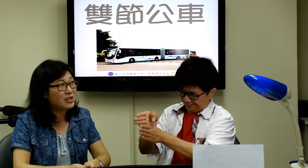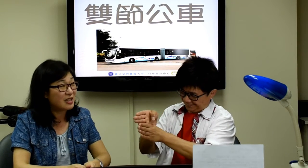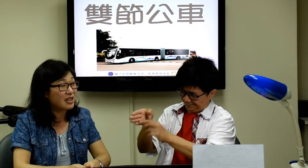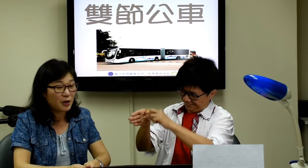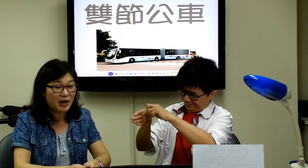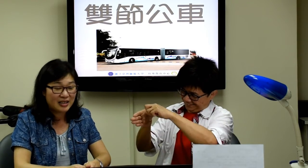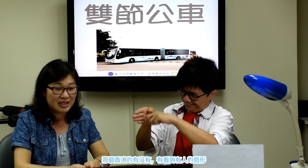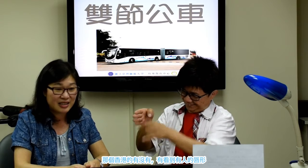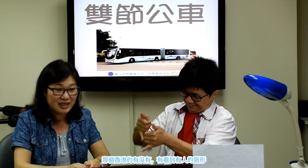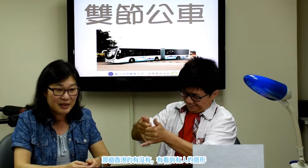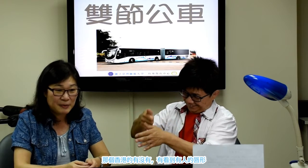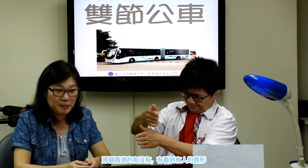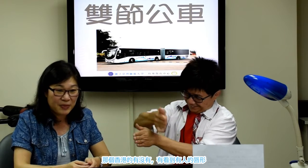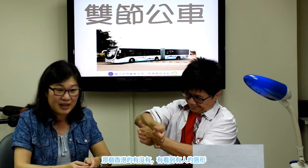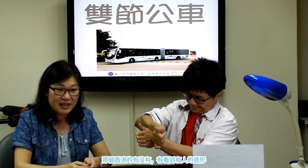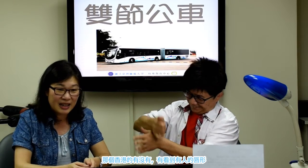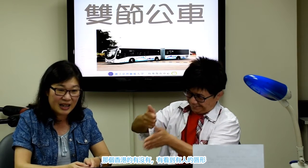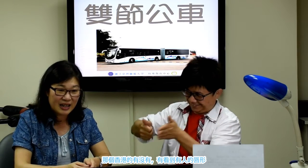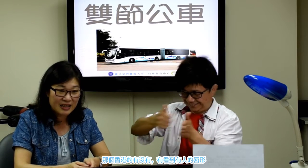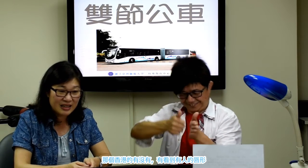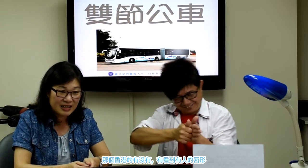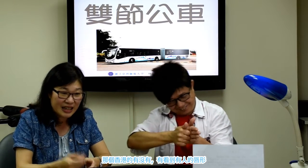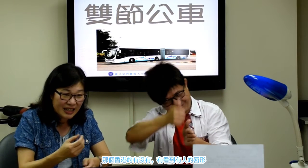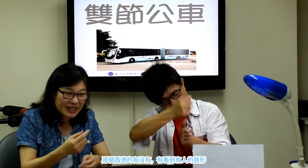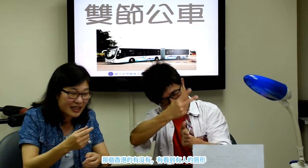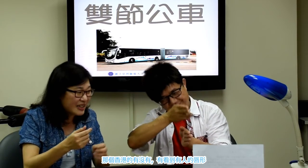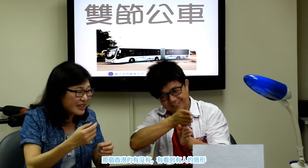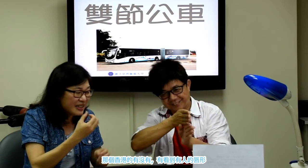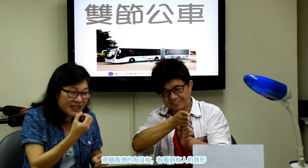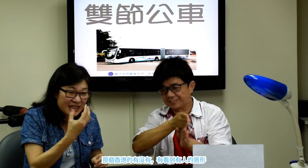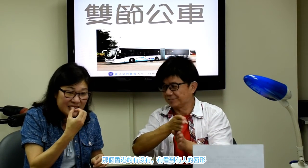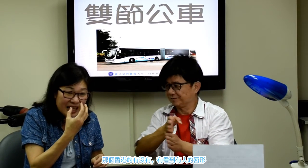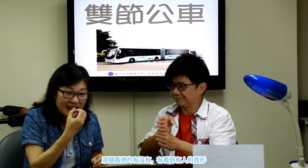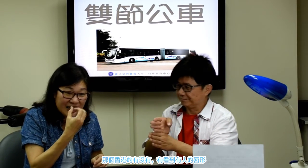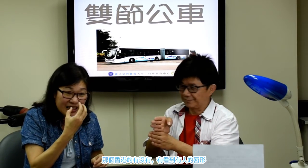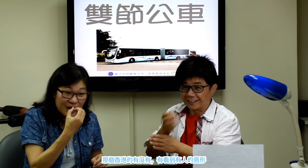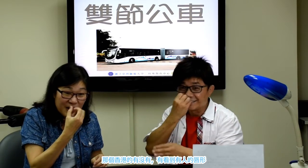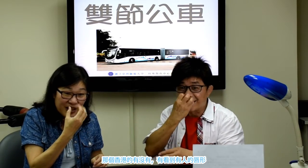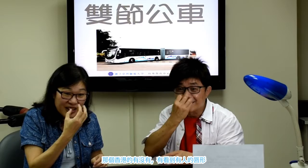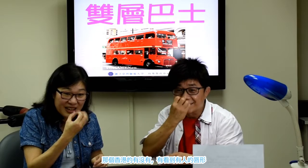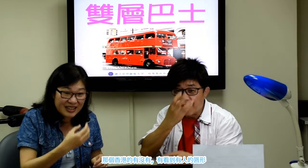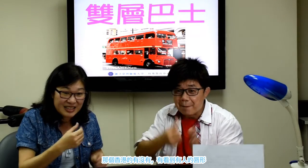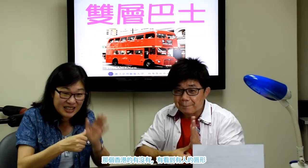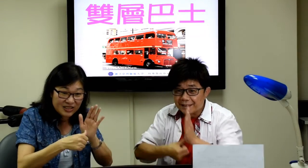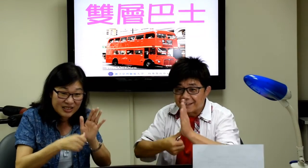旅行的游览车， 对啊。 那个香港的有没有？叫什